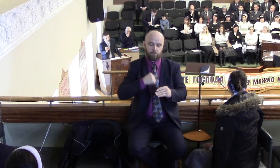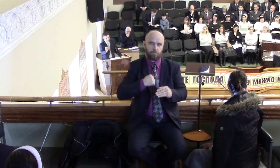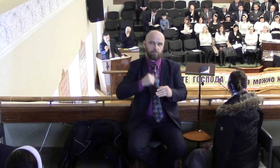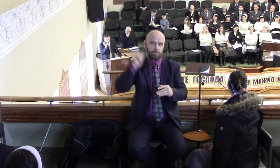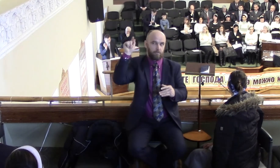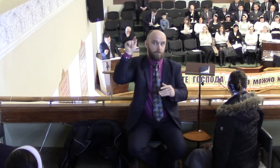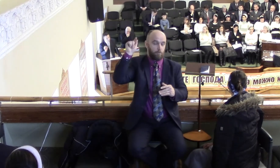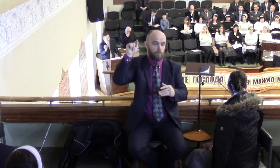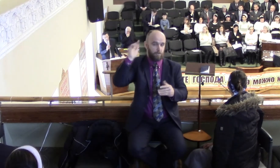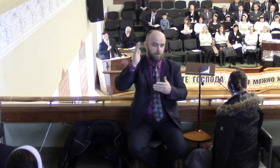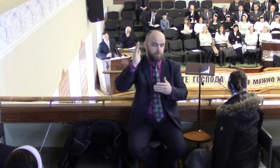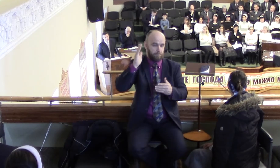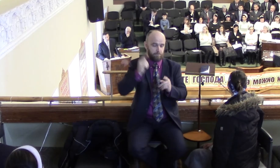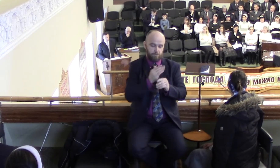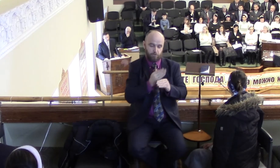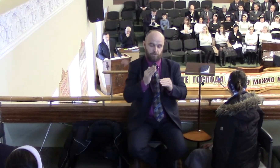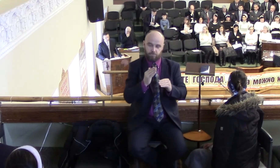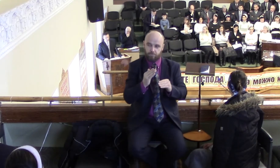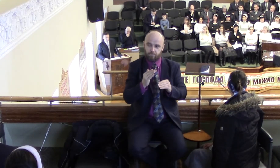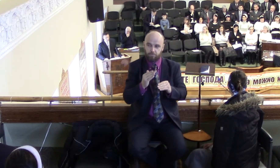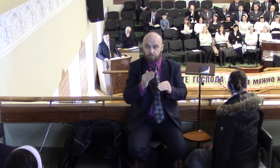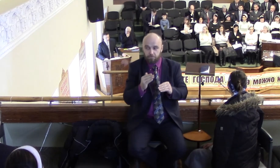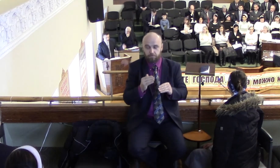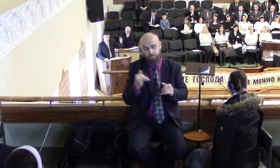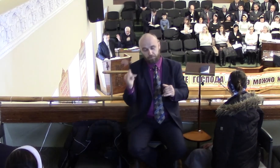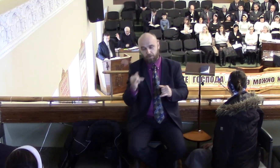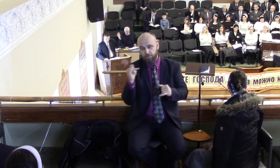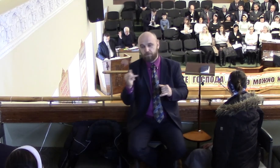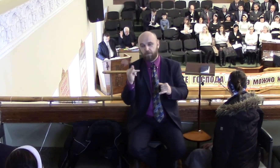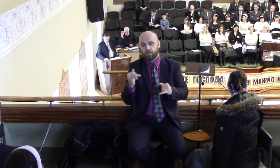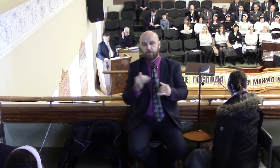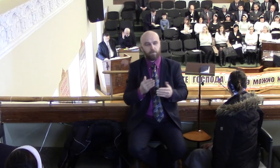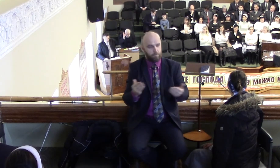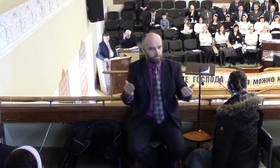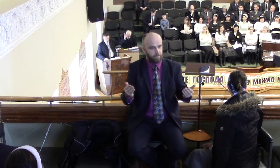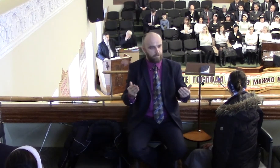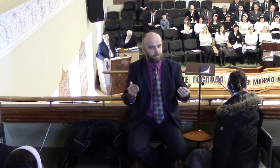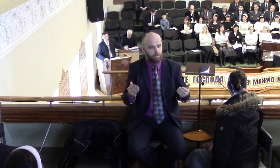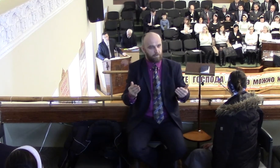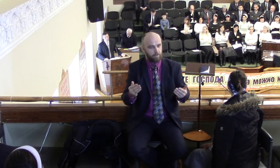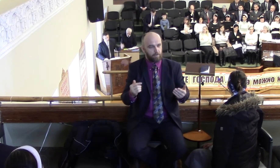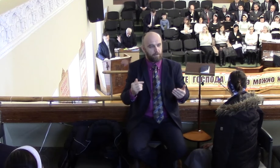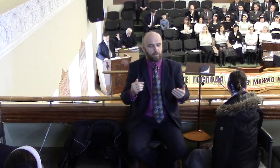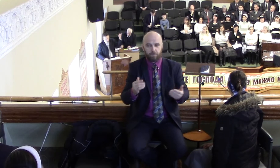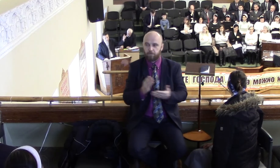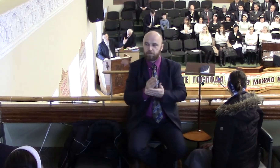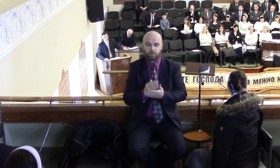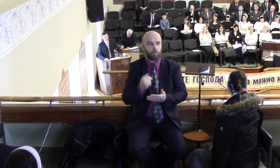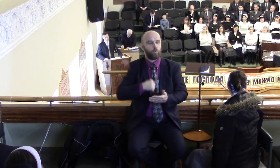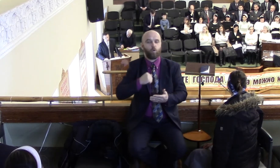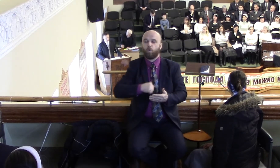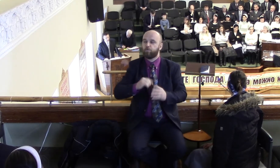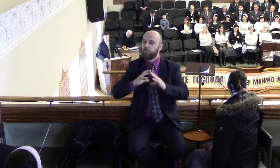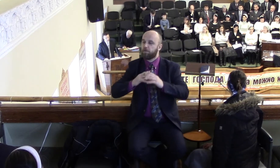Святым, рожденному свыше человеку. Мы принадлежим духовному миру,